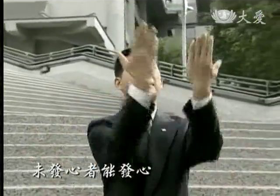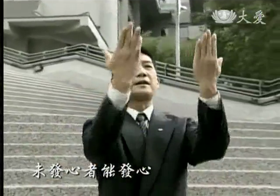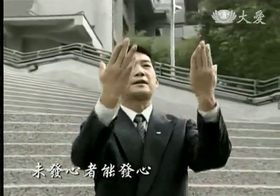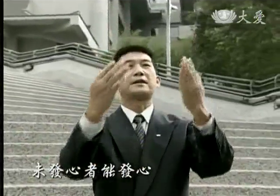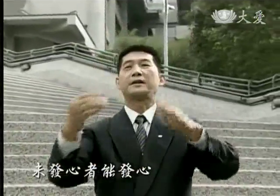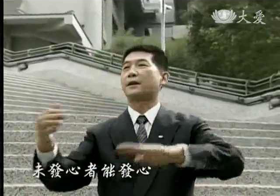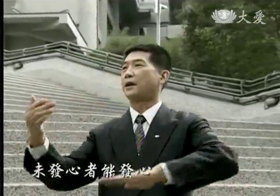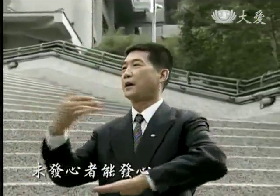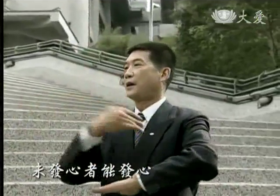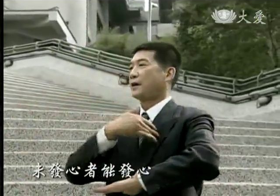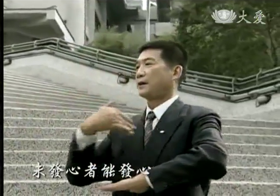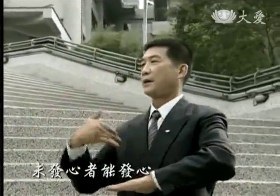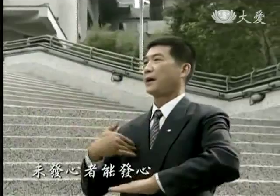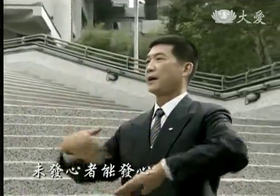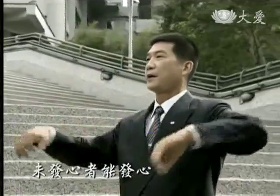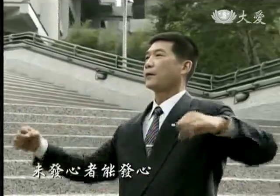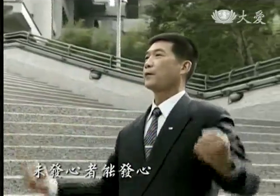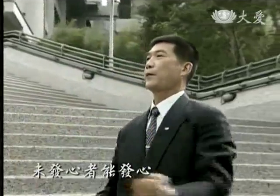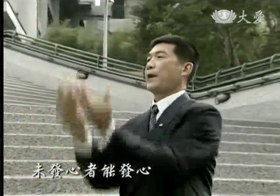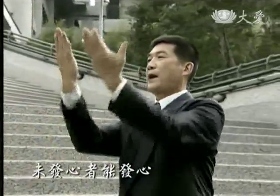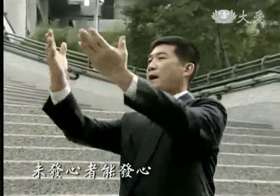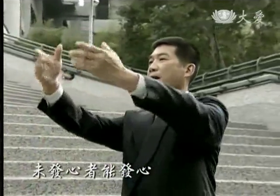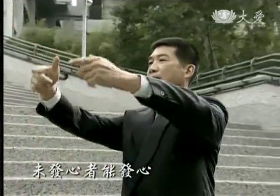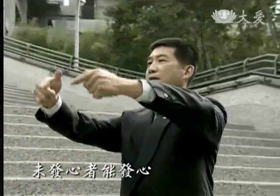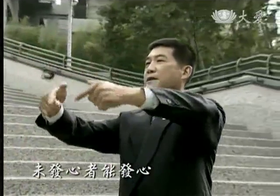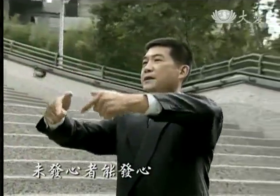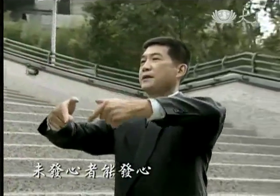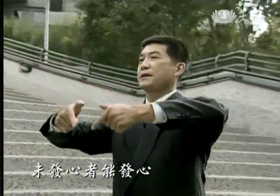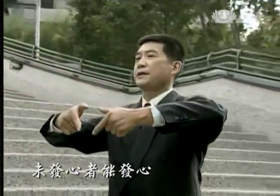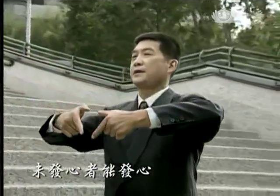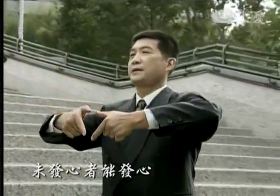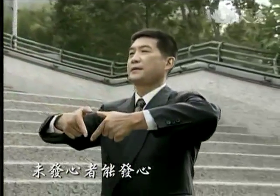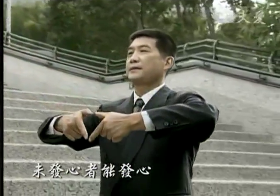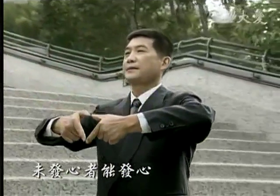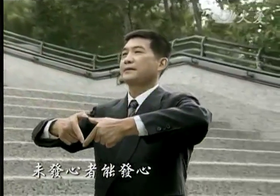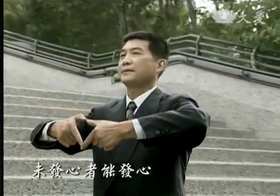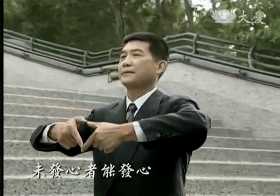者能发心。